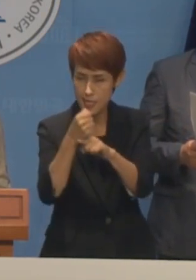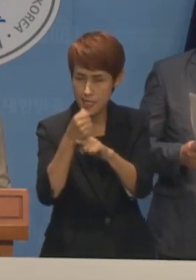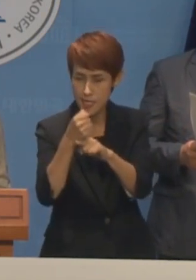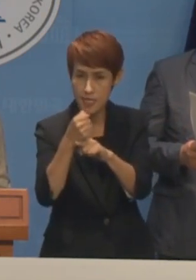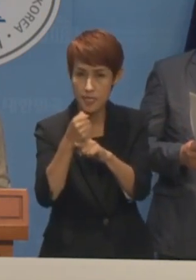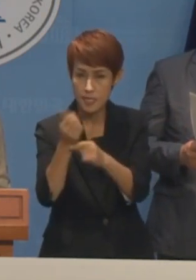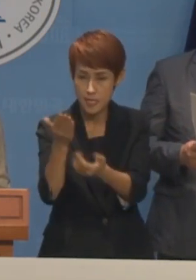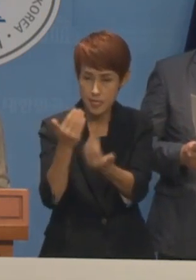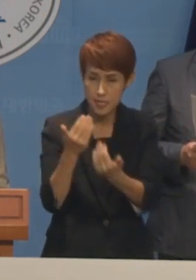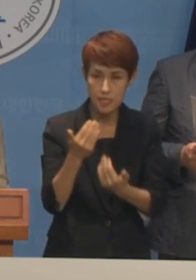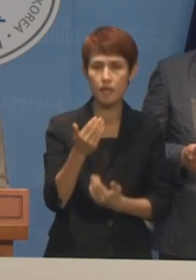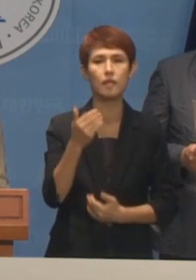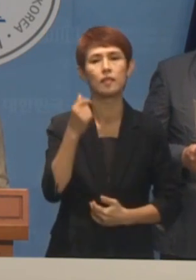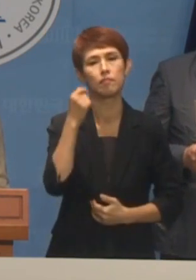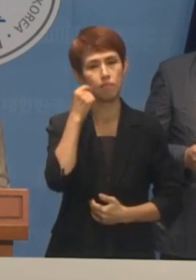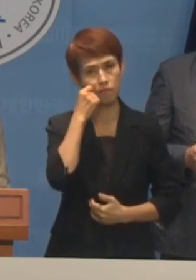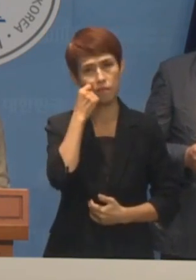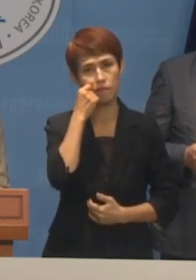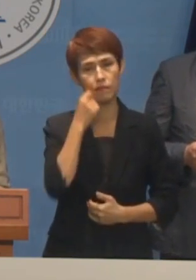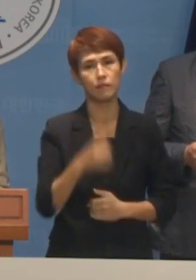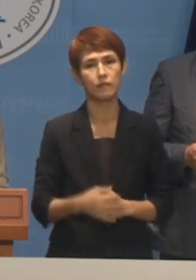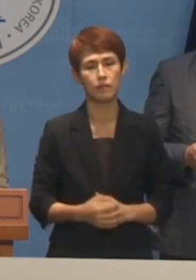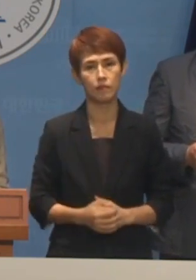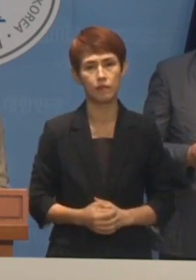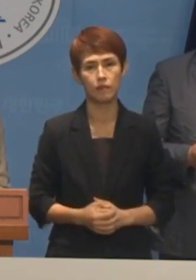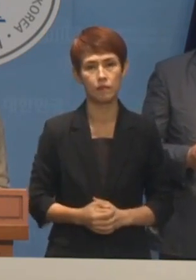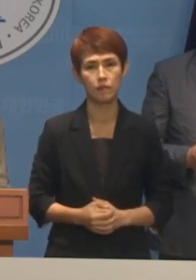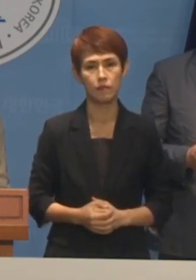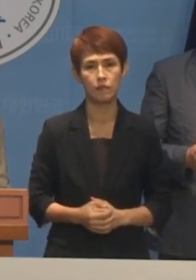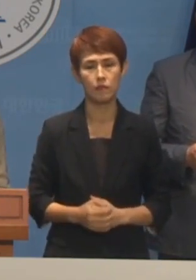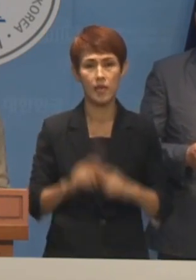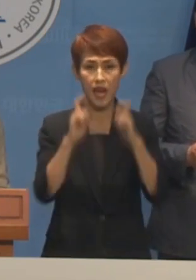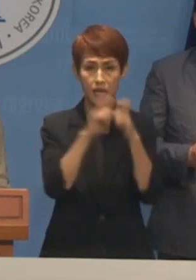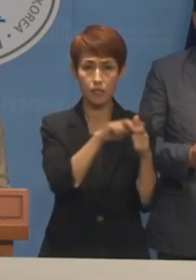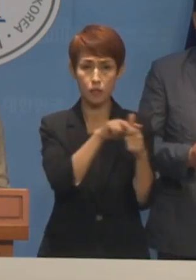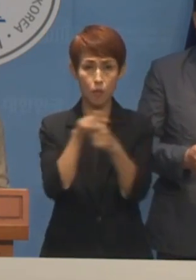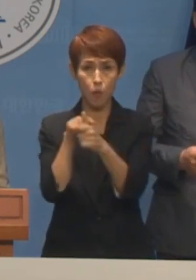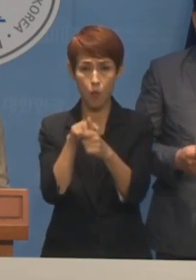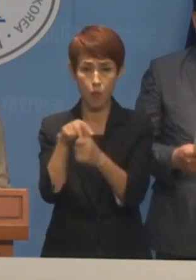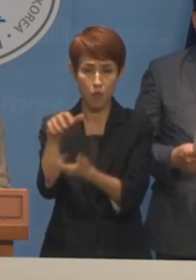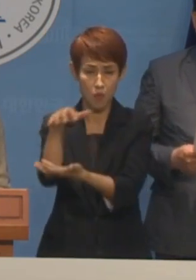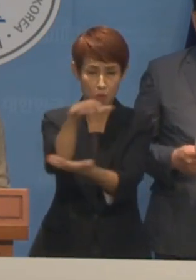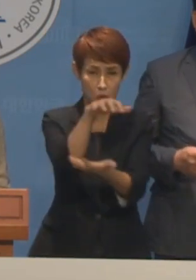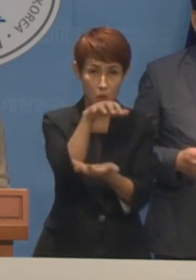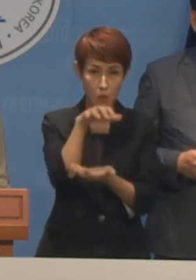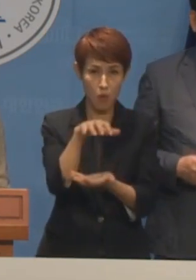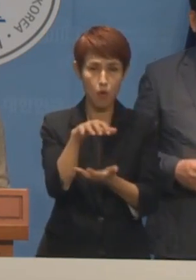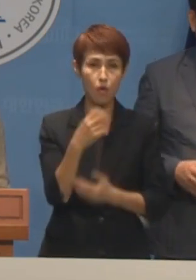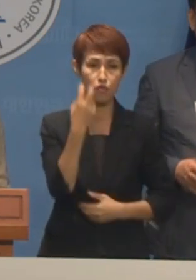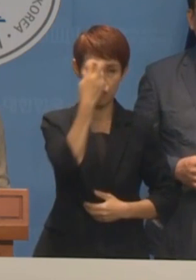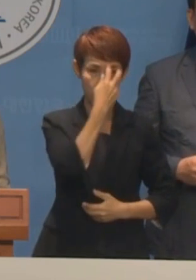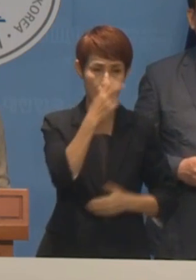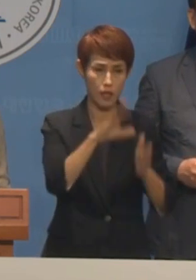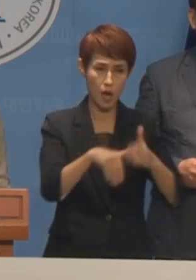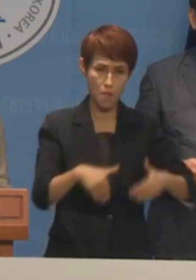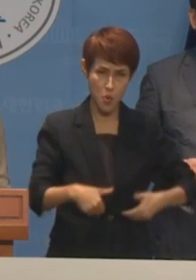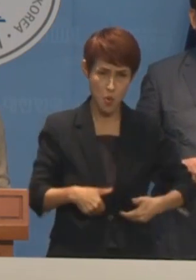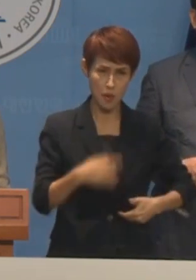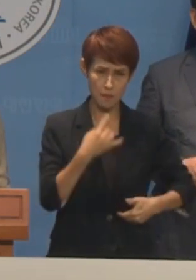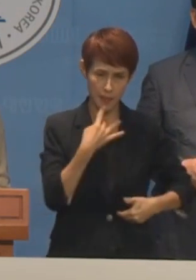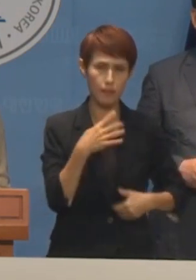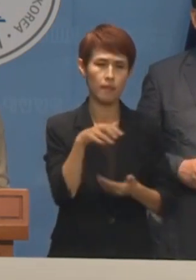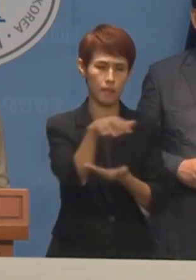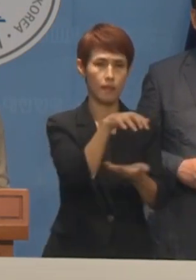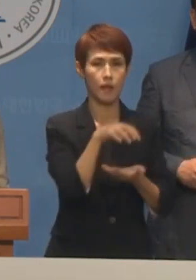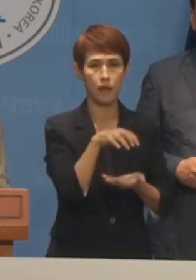못하도록 명시적으로 금지했습니다. 아울러 개인정보의 수집 범위를 수사상 필요 최소한으로